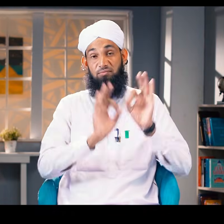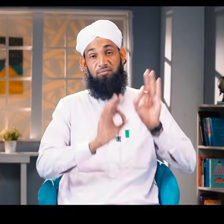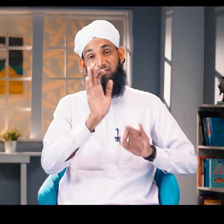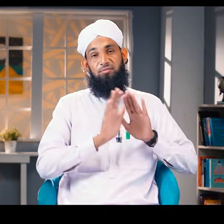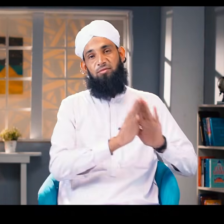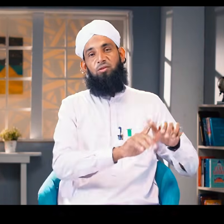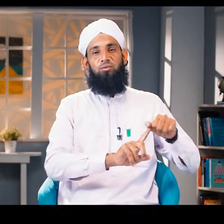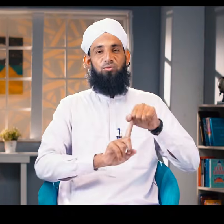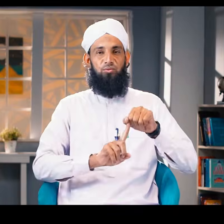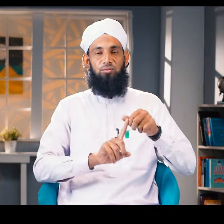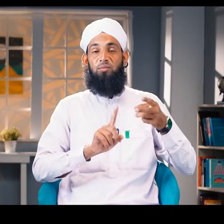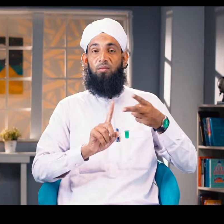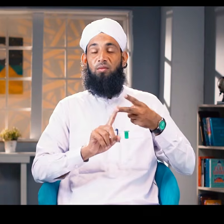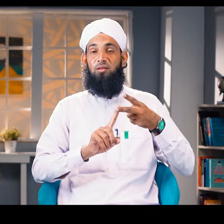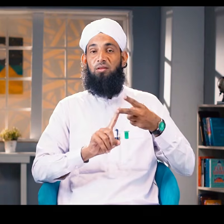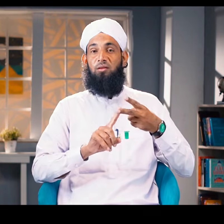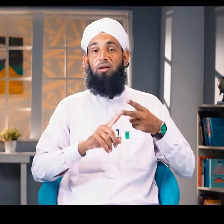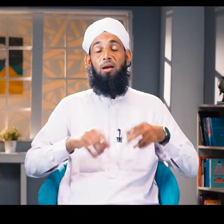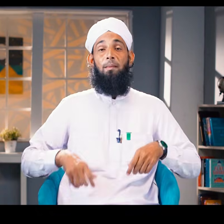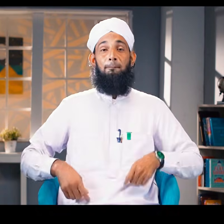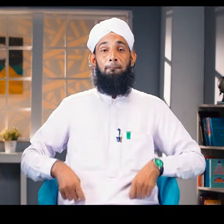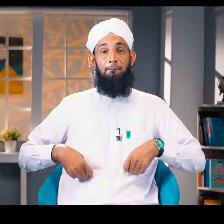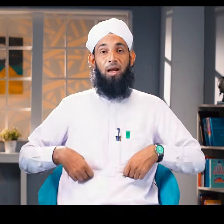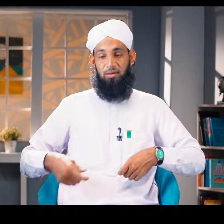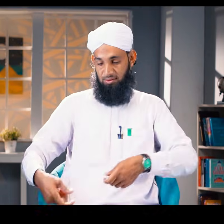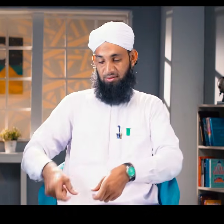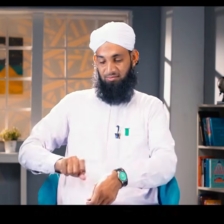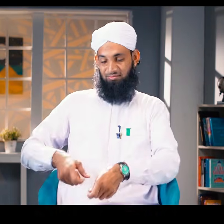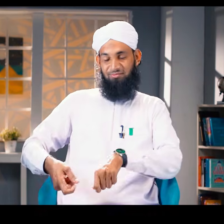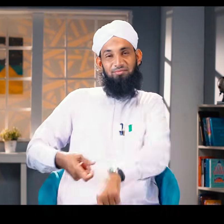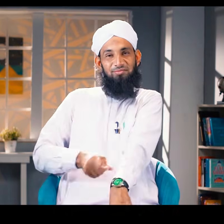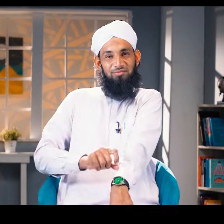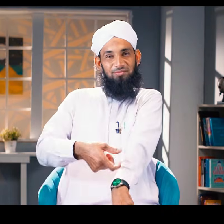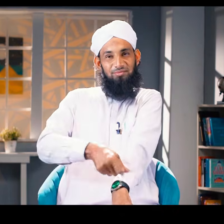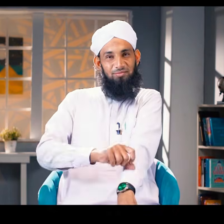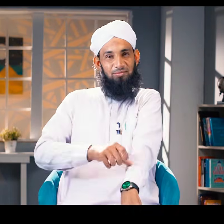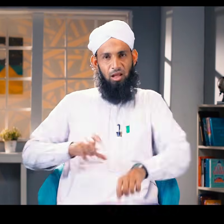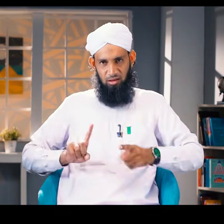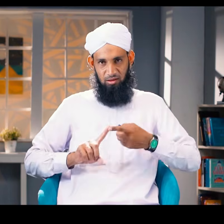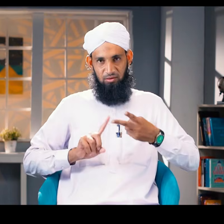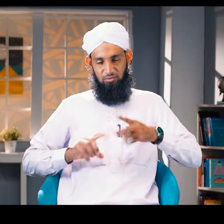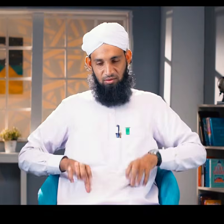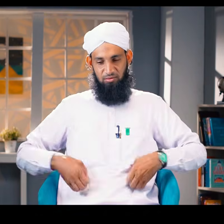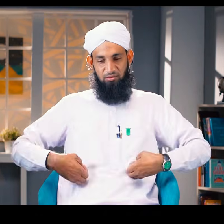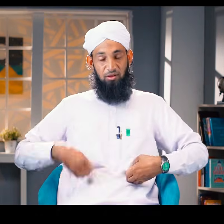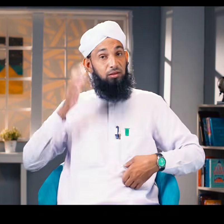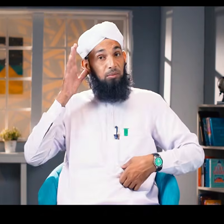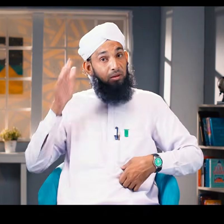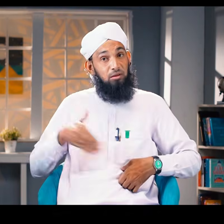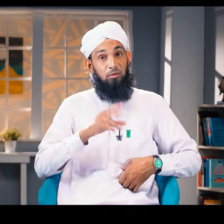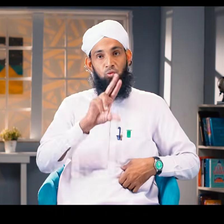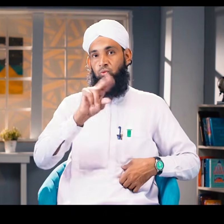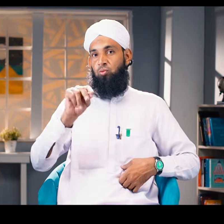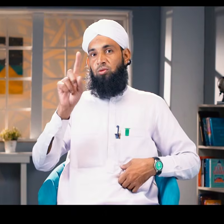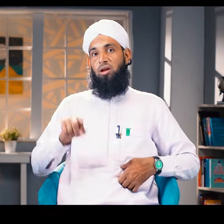مکروہ تنزیہی۔ اگر پینٹ فولڈ کرے تو نیچے سے پائچے فولڈ کرتے ہیں یا اوپر سے گرستے ہیں، نماز اس طرح